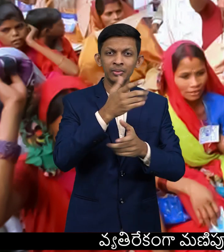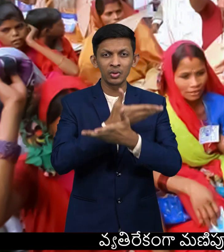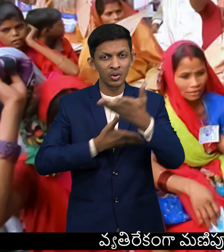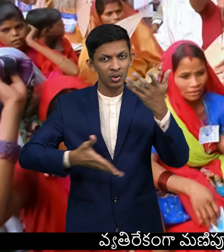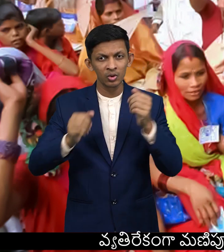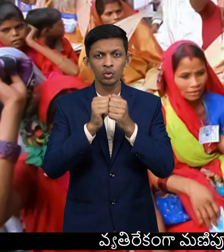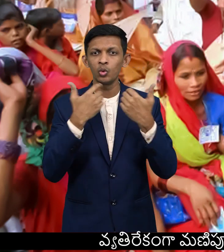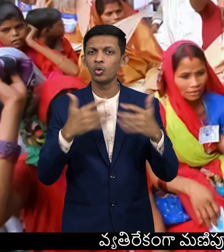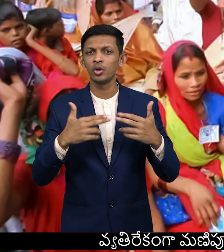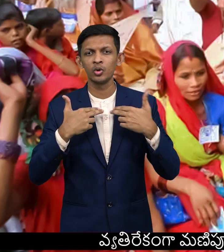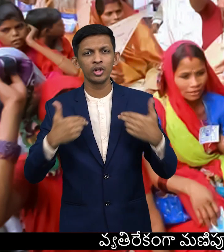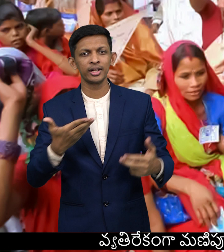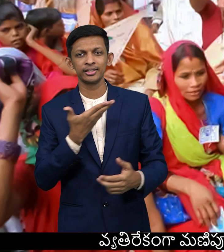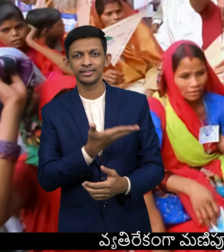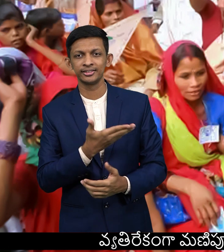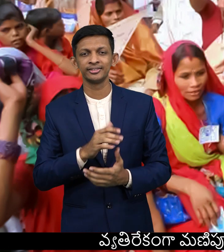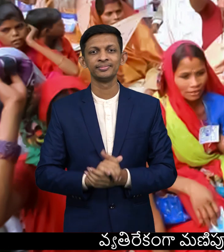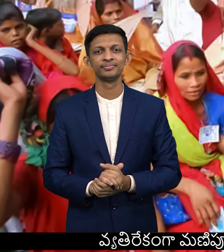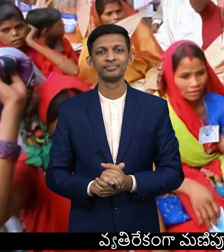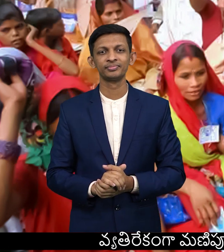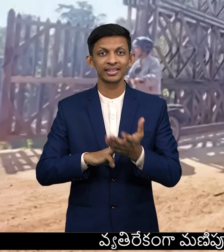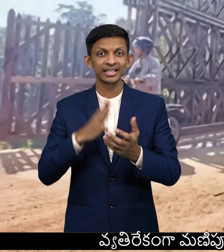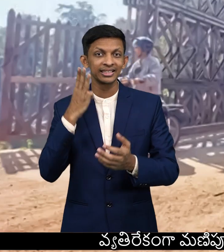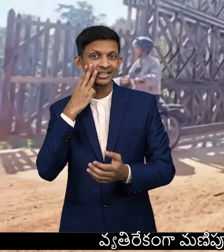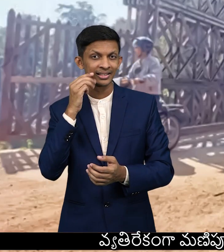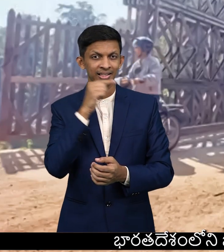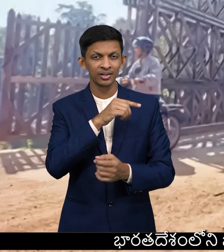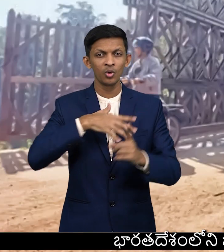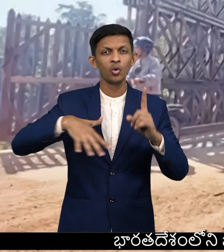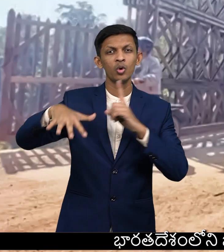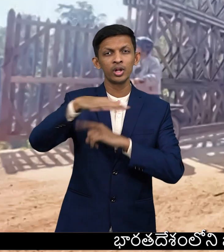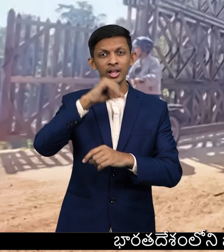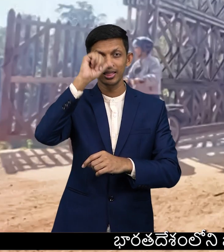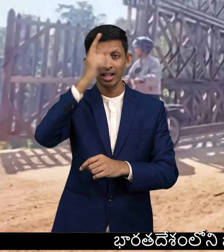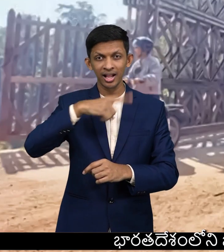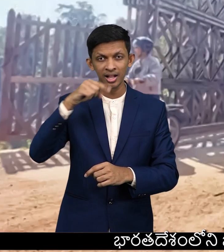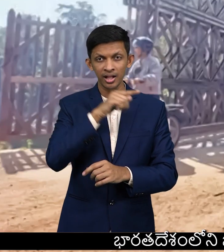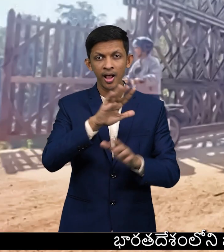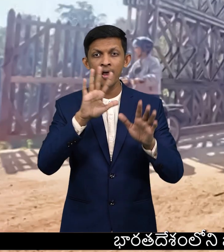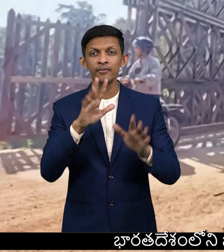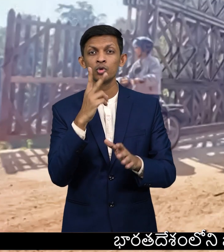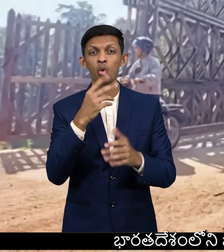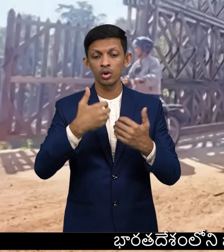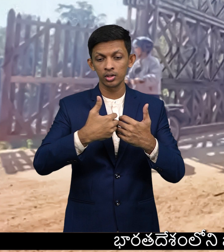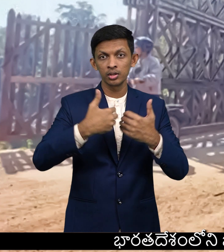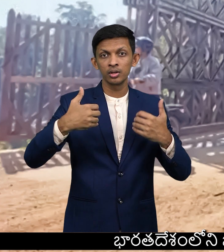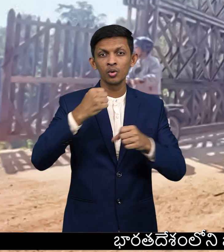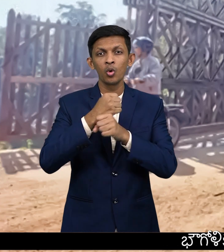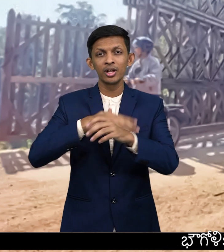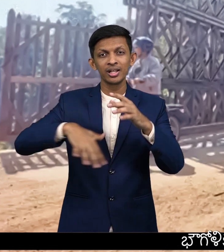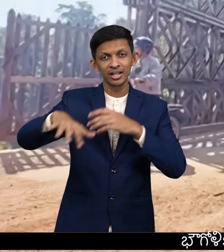చట్టాలకు వ్యతిరేకంగా మణిపూర్లోని మహిళలు ఎలా పోరాడారో చూద్దాం. భారతదేశంలో ఒక ప్రాంతం మణిపూర్ 2